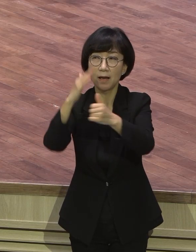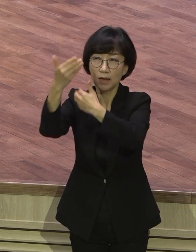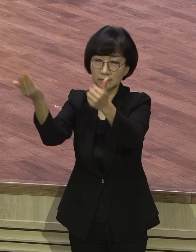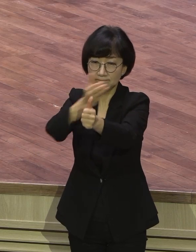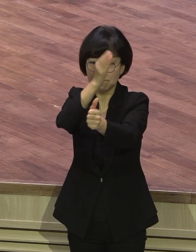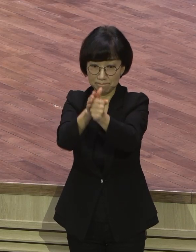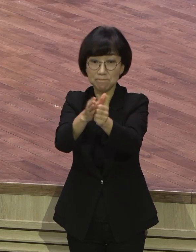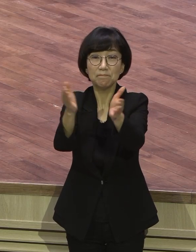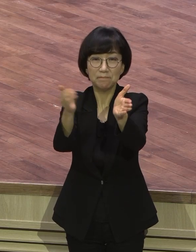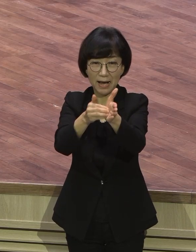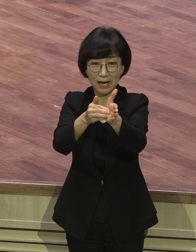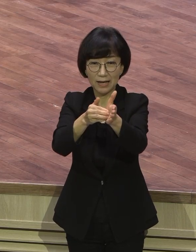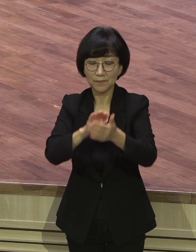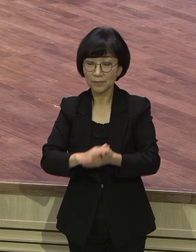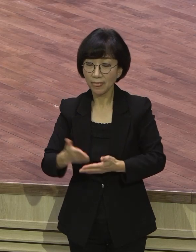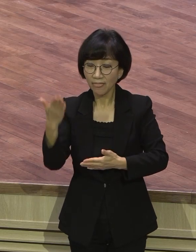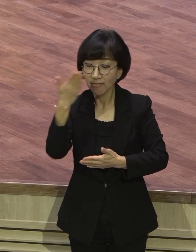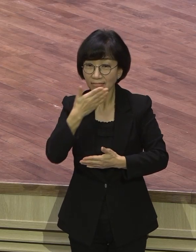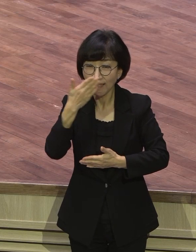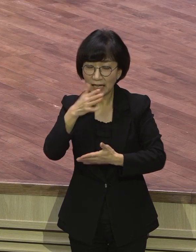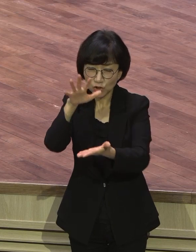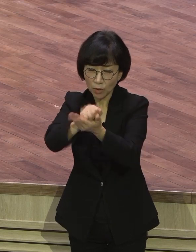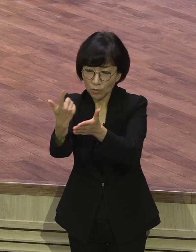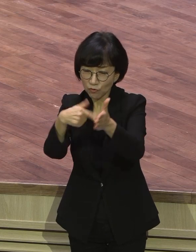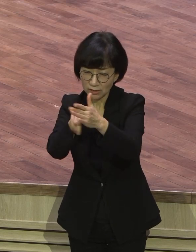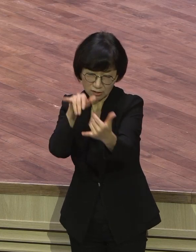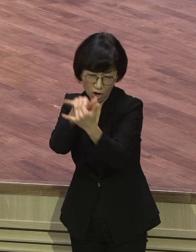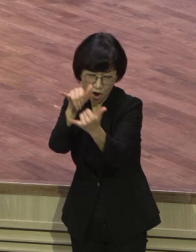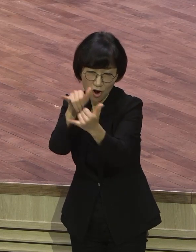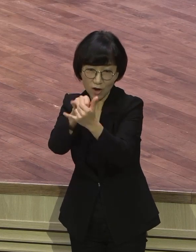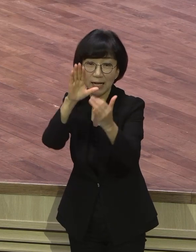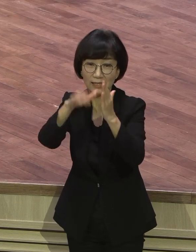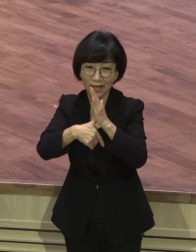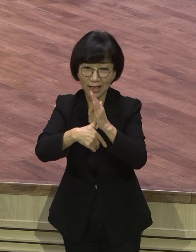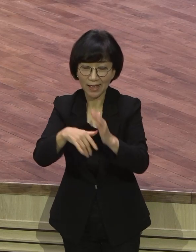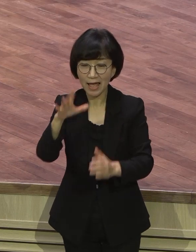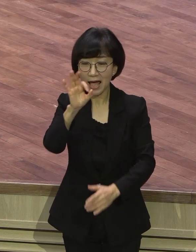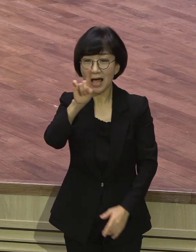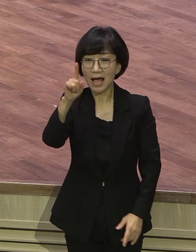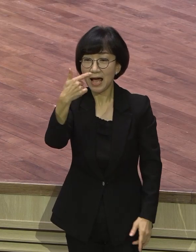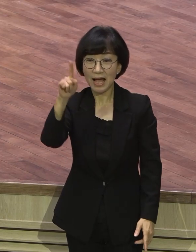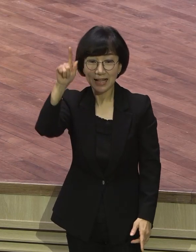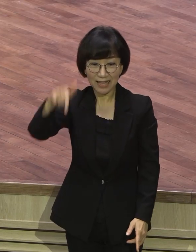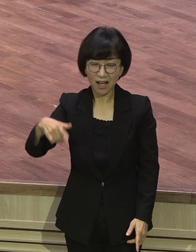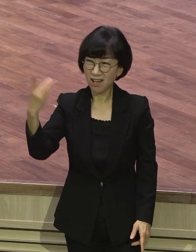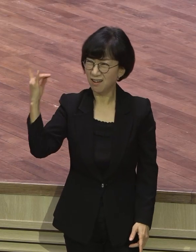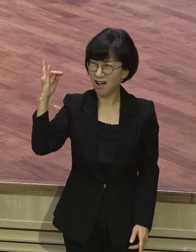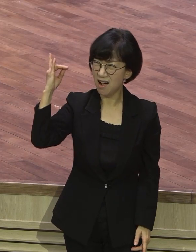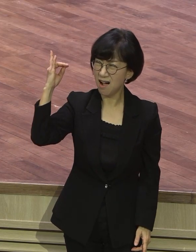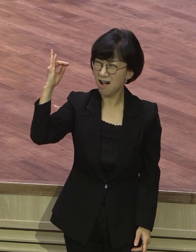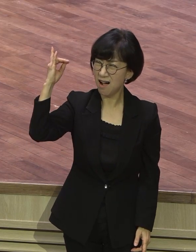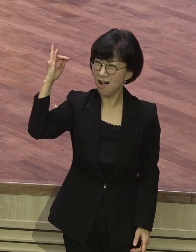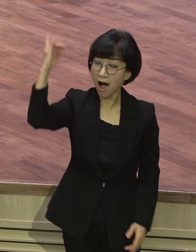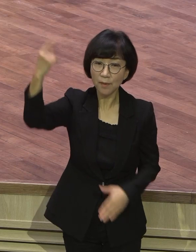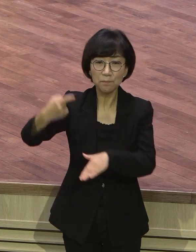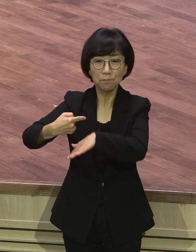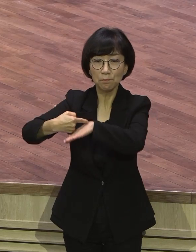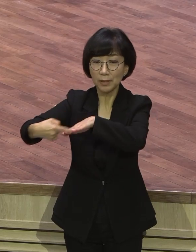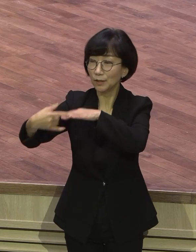가난 정복 전쟁 중인 이스라엘 백성이 기골이 장대한 안악 자손들 이 차지했던